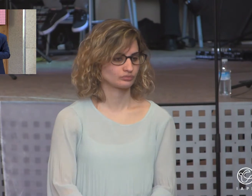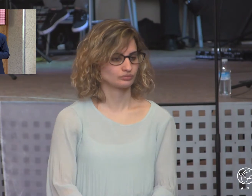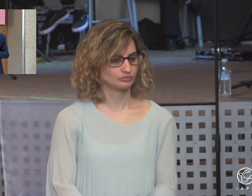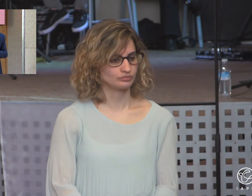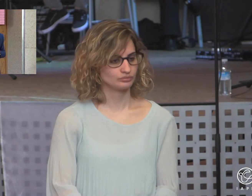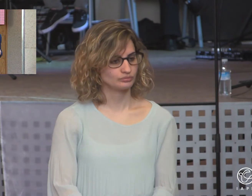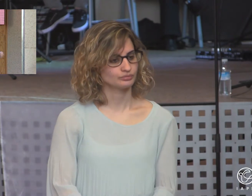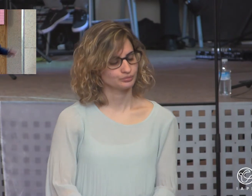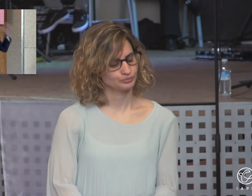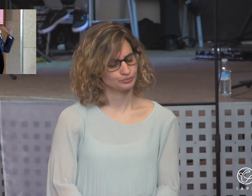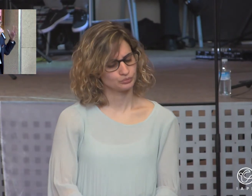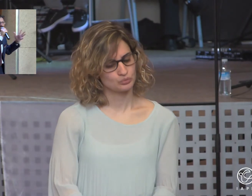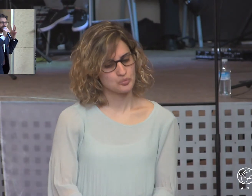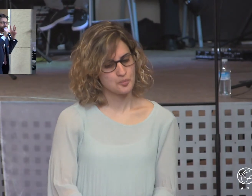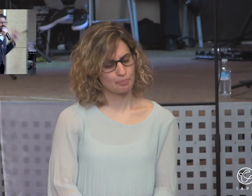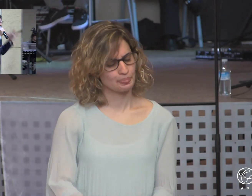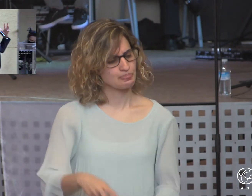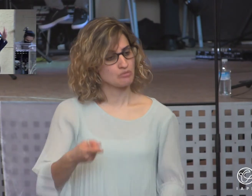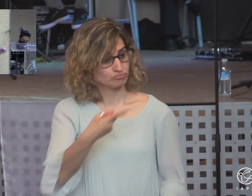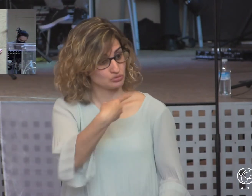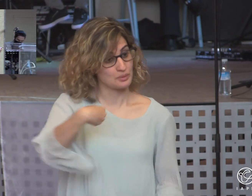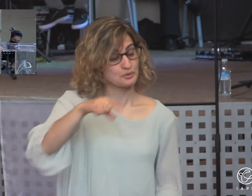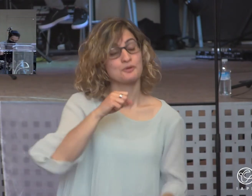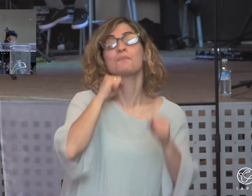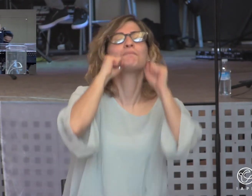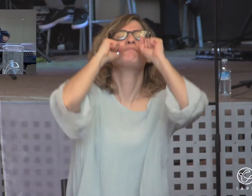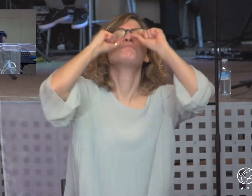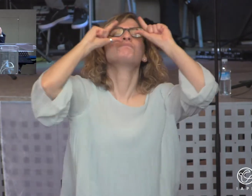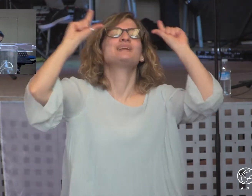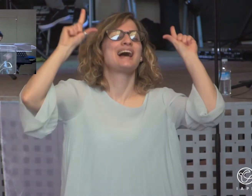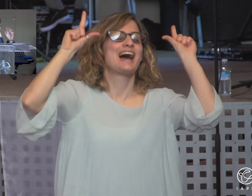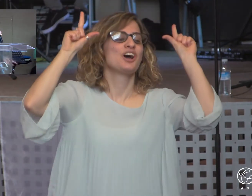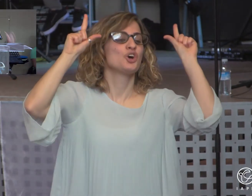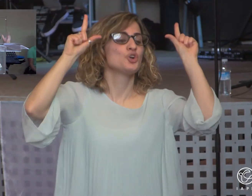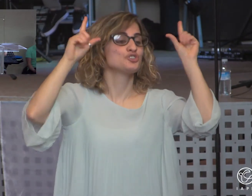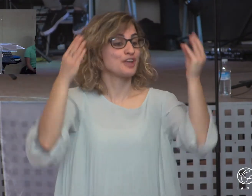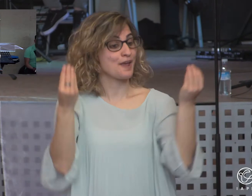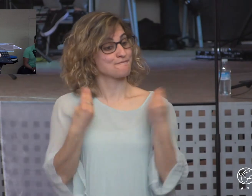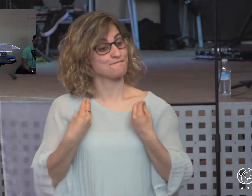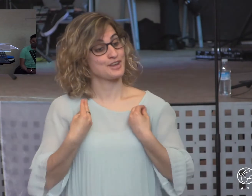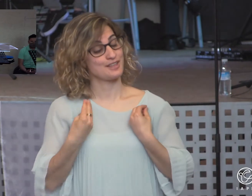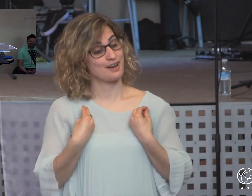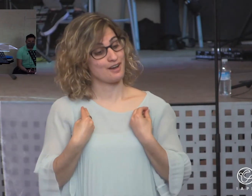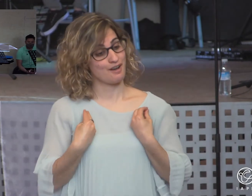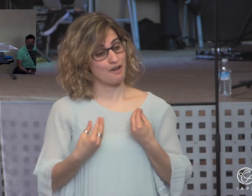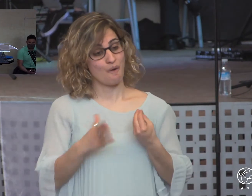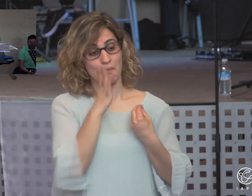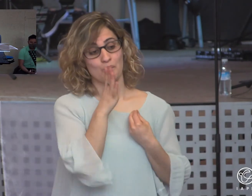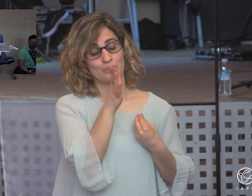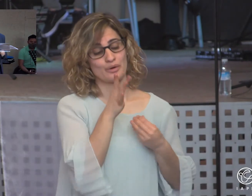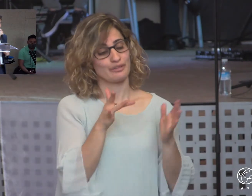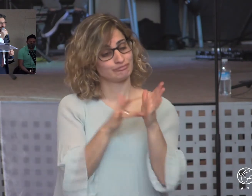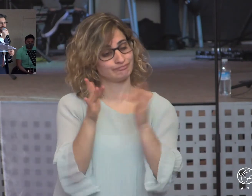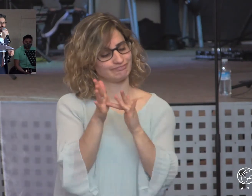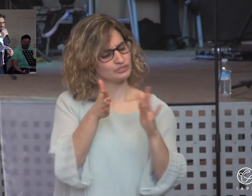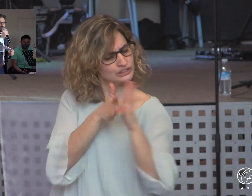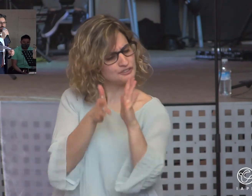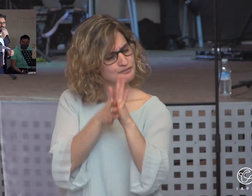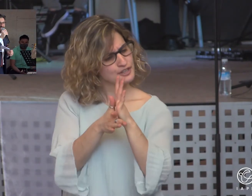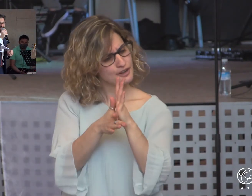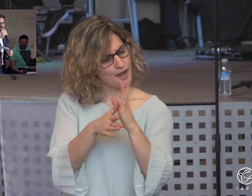perdonados. Milagros de vida, porque Él es vida eterna.